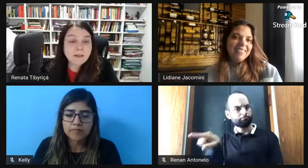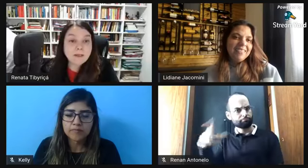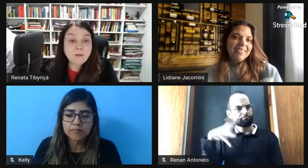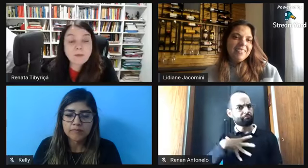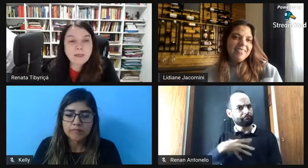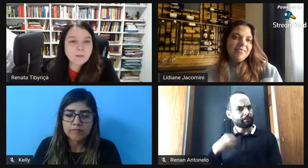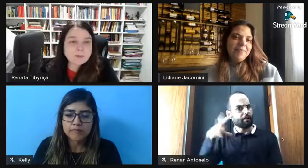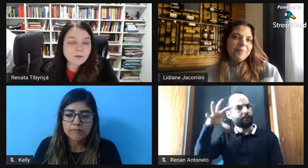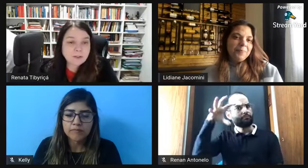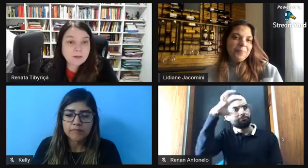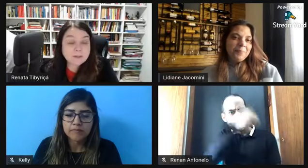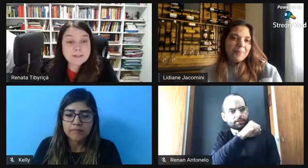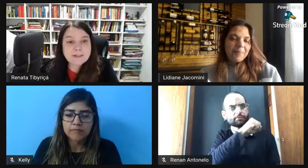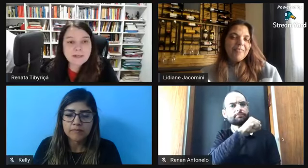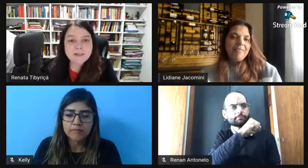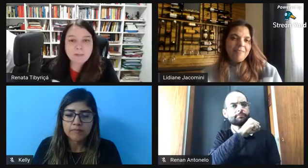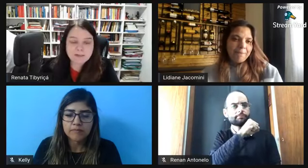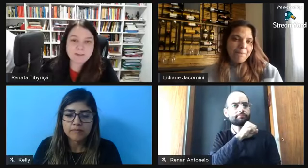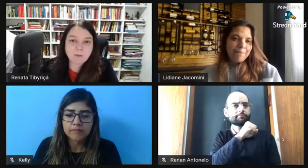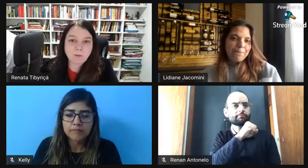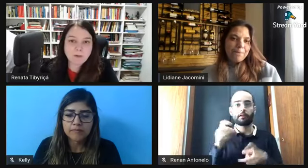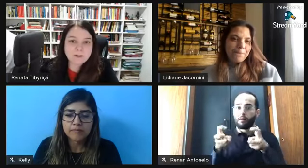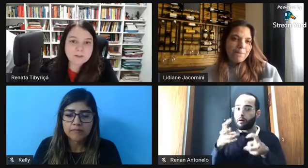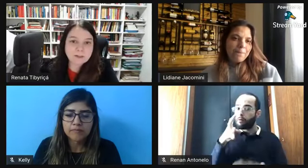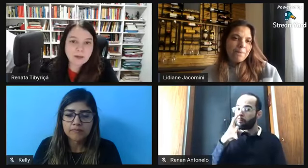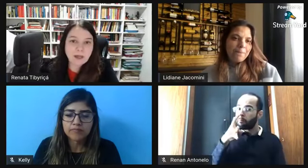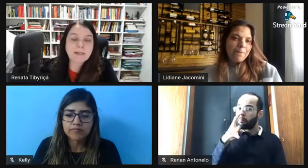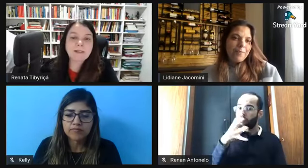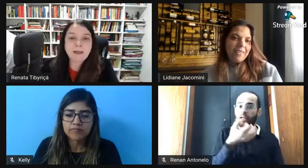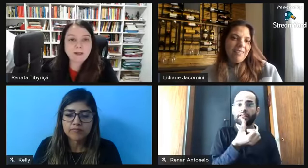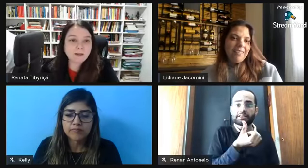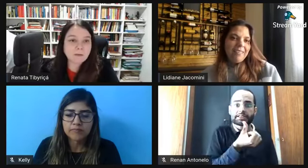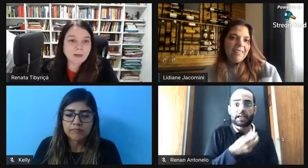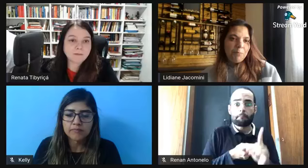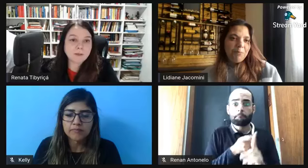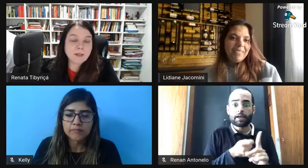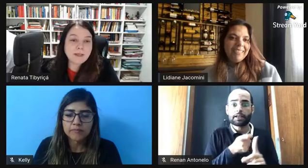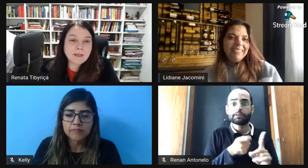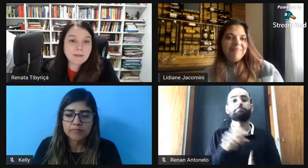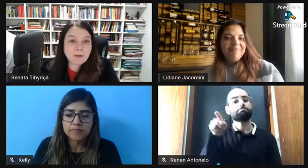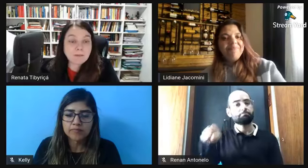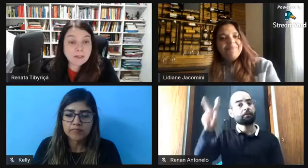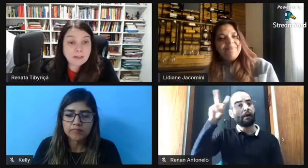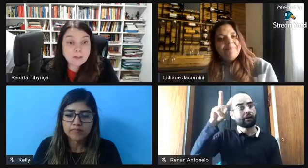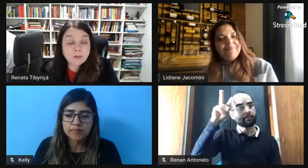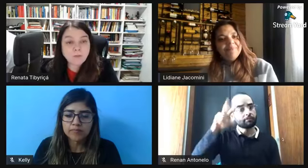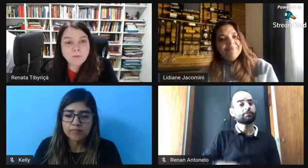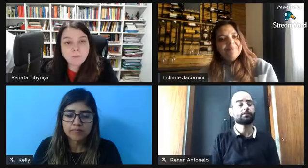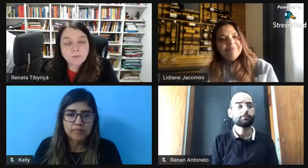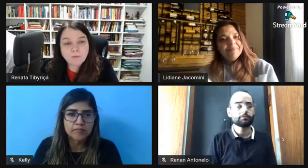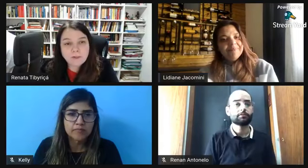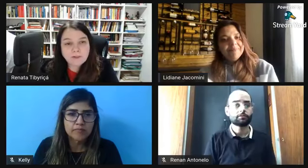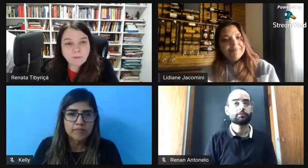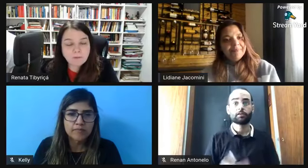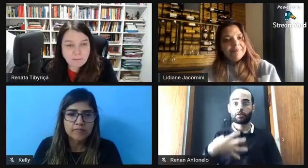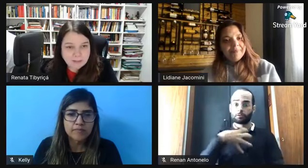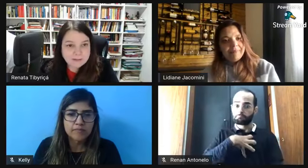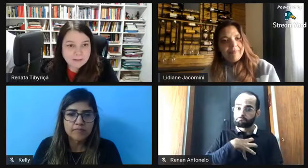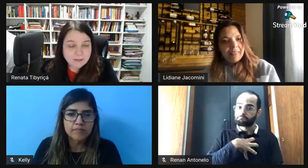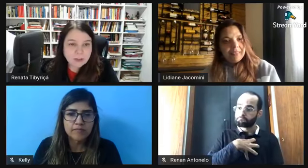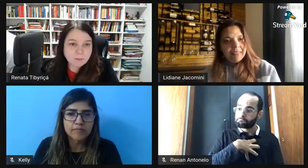fazia. E eu fiquei impressionada, que assim, 6 meses depois, ainda ela lembrava. Isso foi